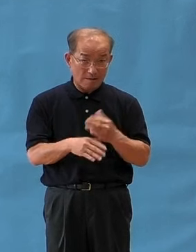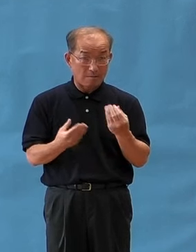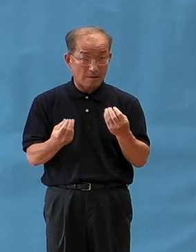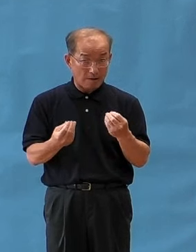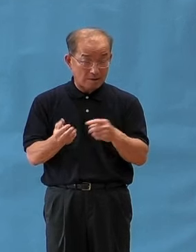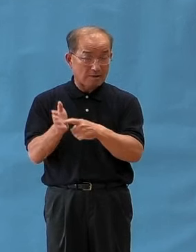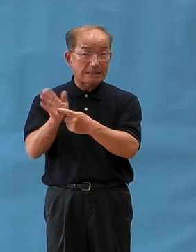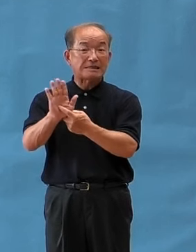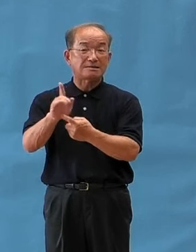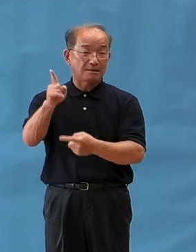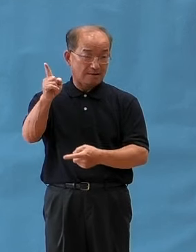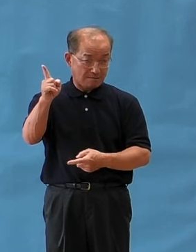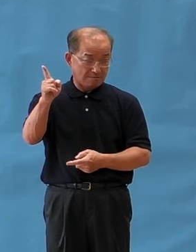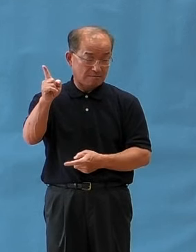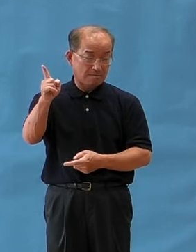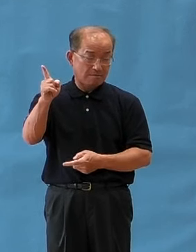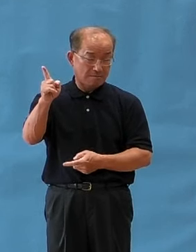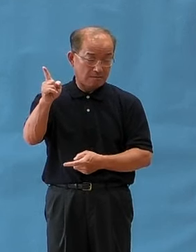そんな、もう、